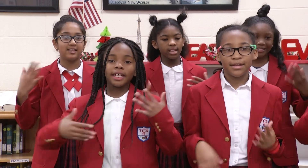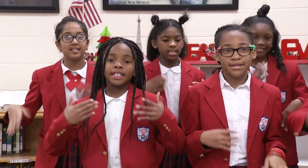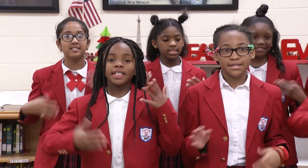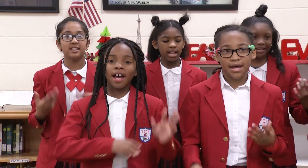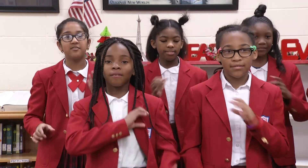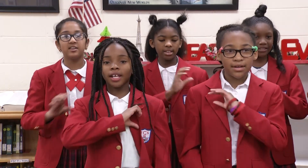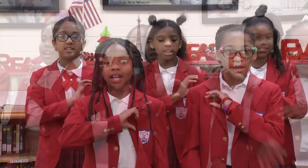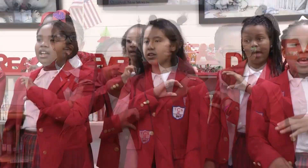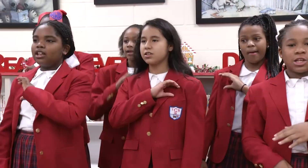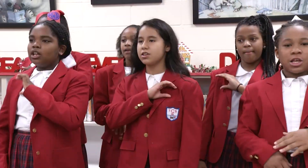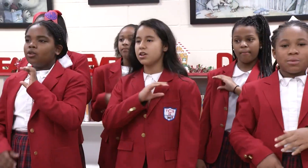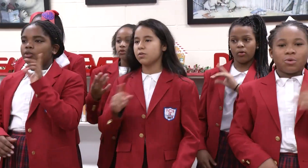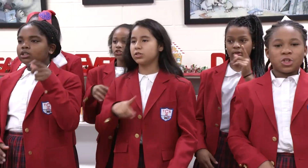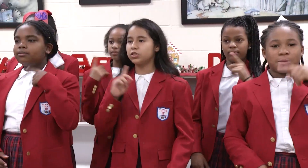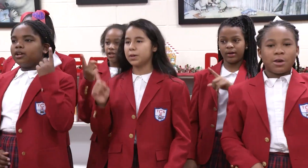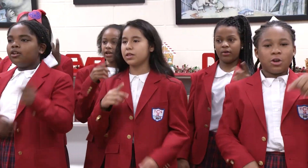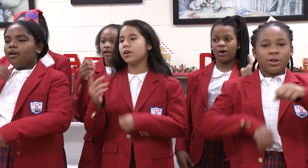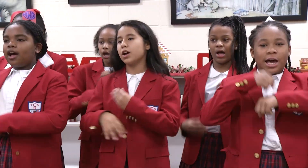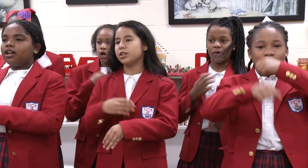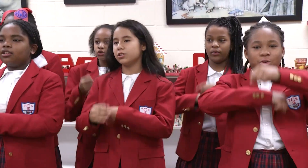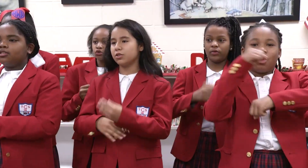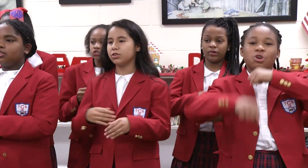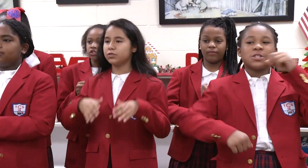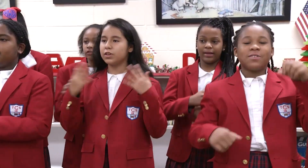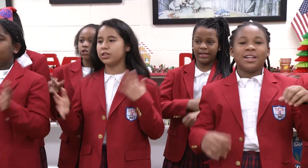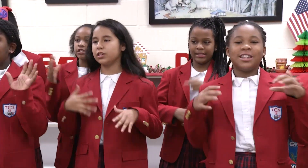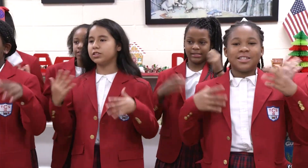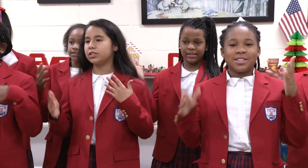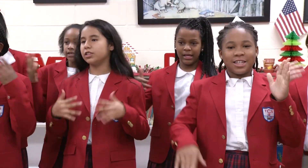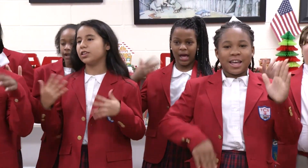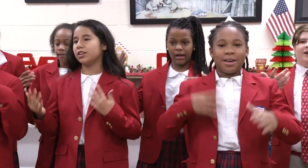Feliz Navidad. Prospero año. Felicidad. I